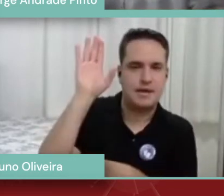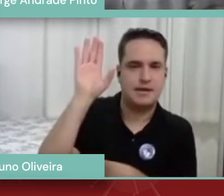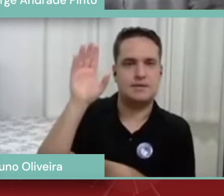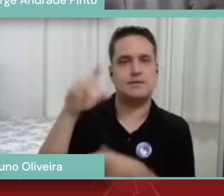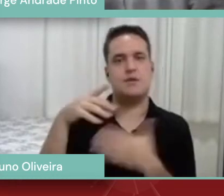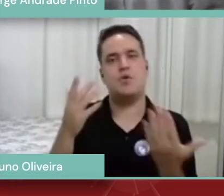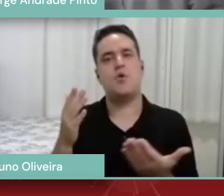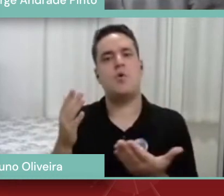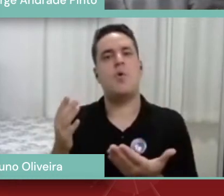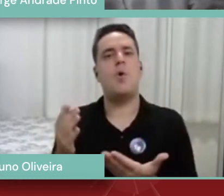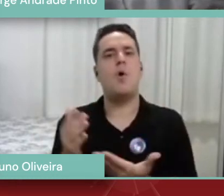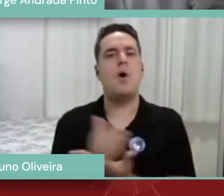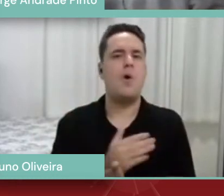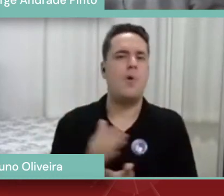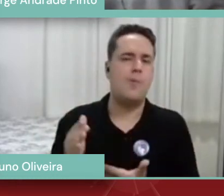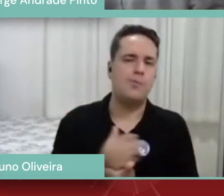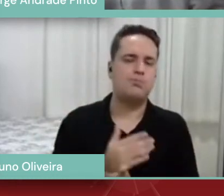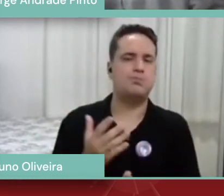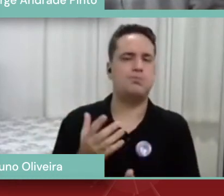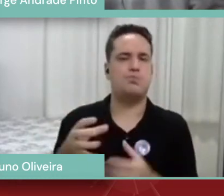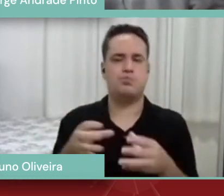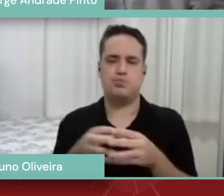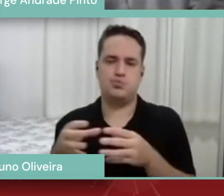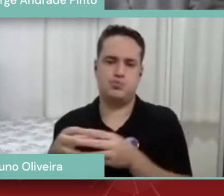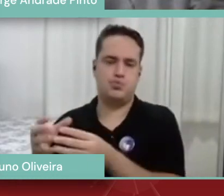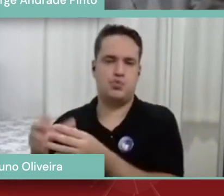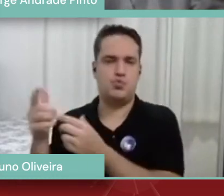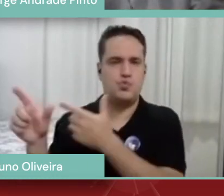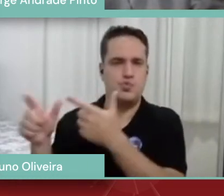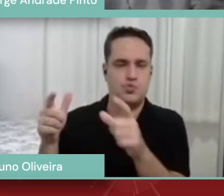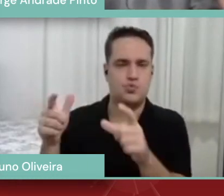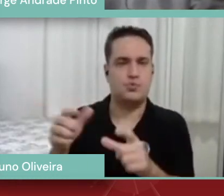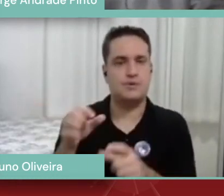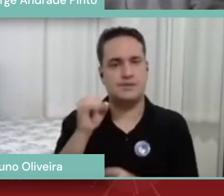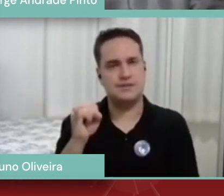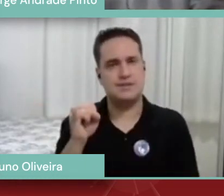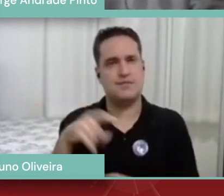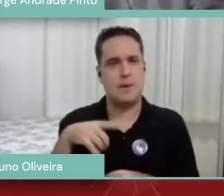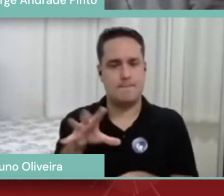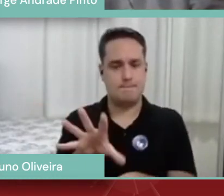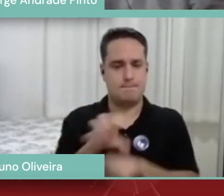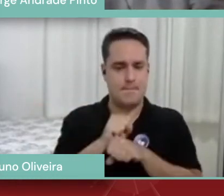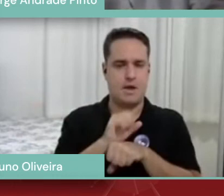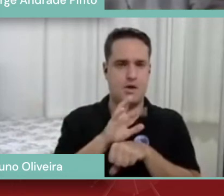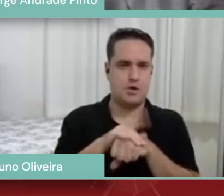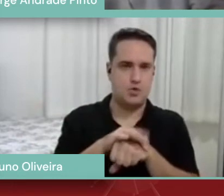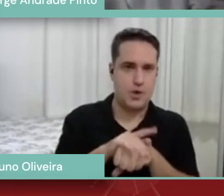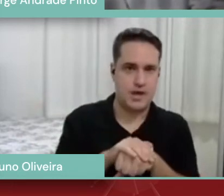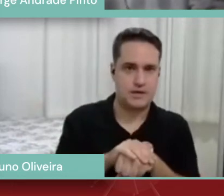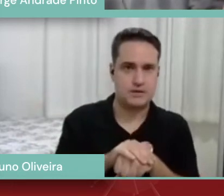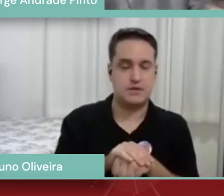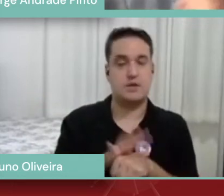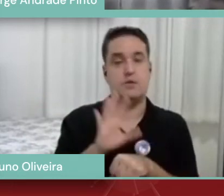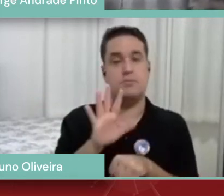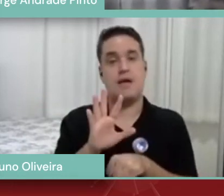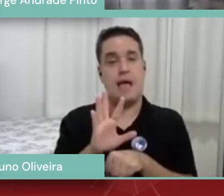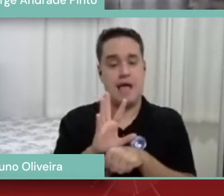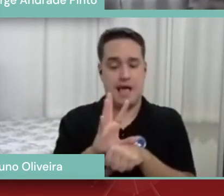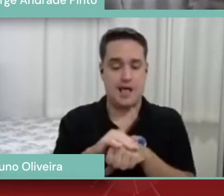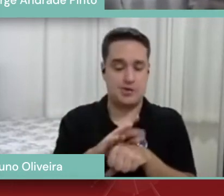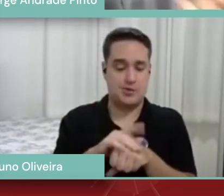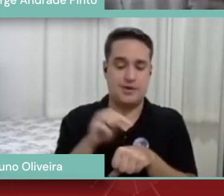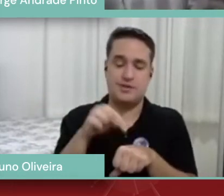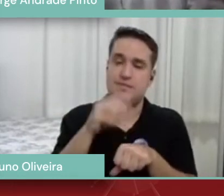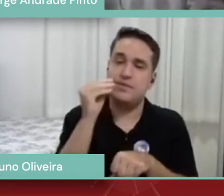E então, mesmo que haja infecção, mas se é uma e haja doença, mas haja uma doença